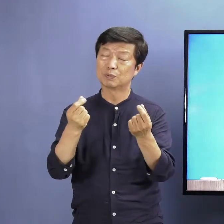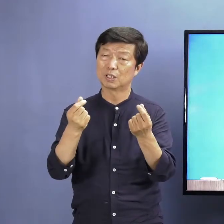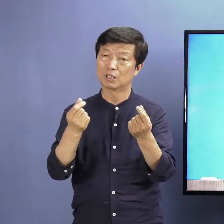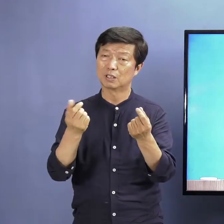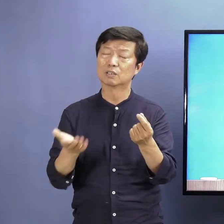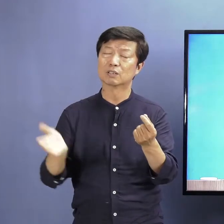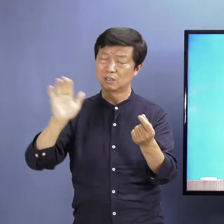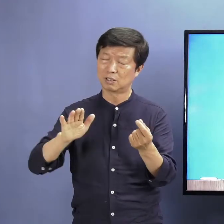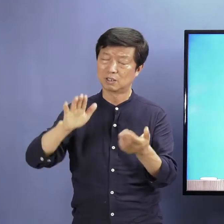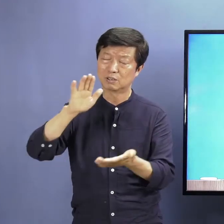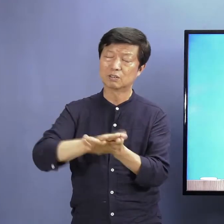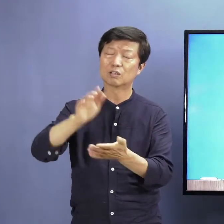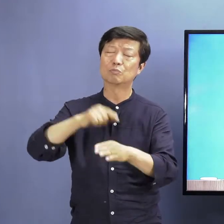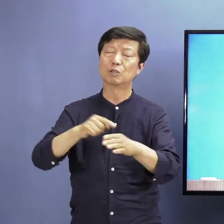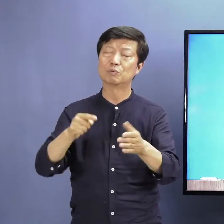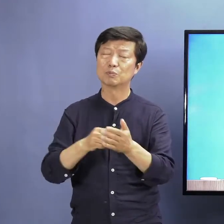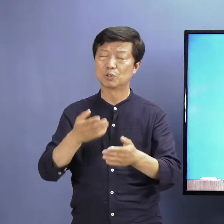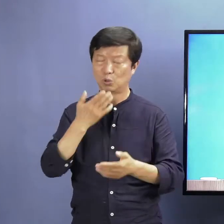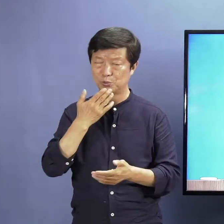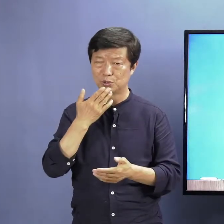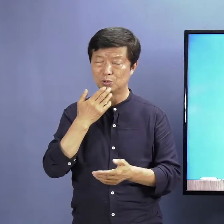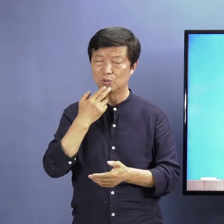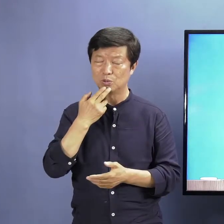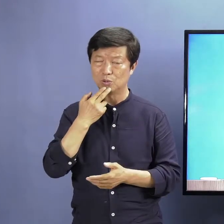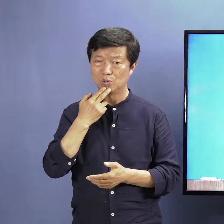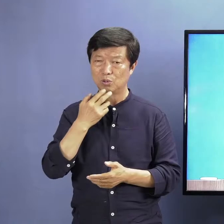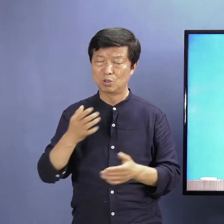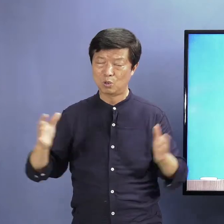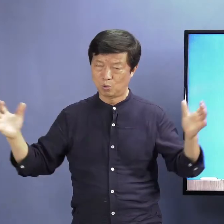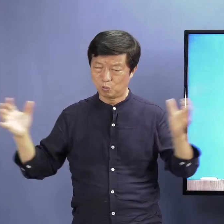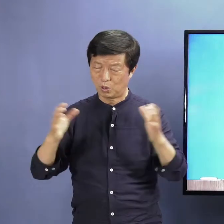신앙에 사람들이 모이기도 하고 그러는데 열정이 없어요.